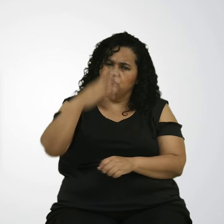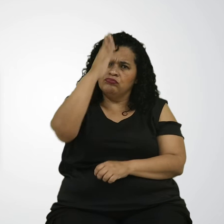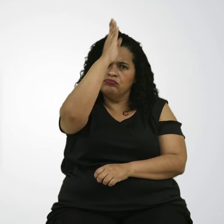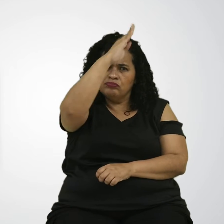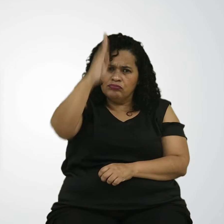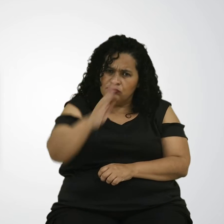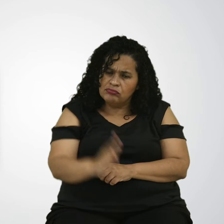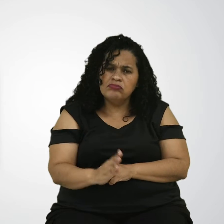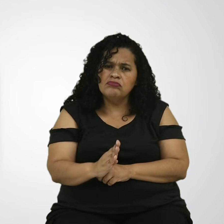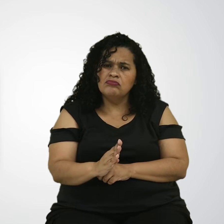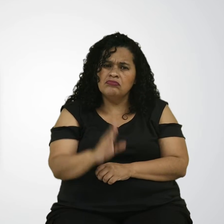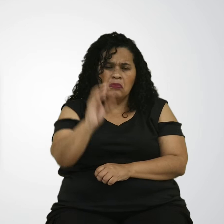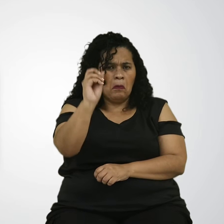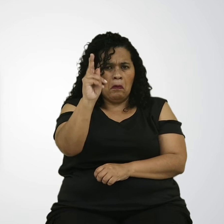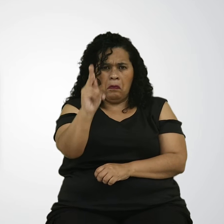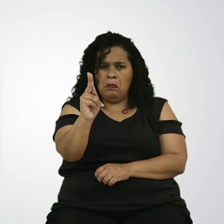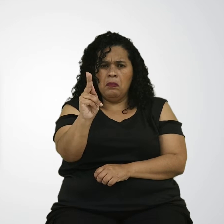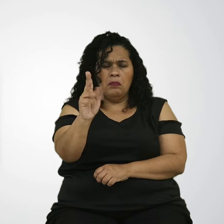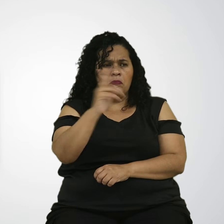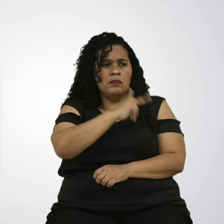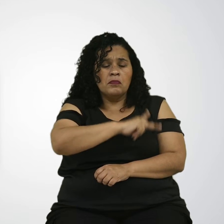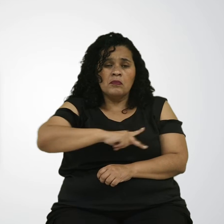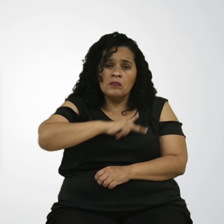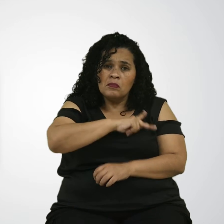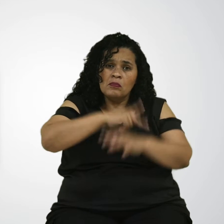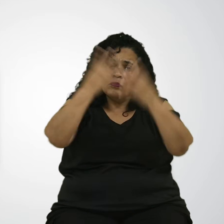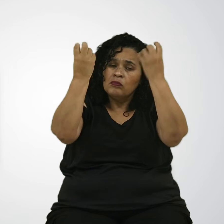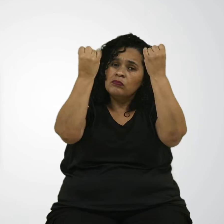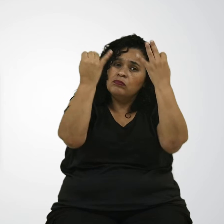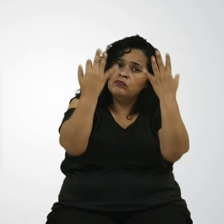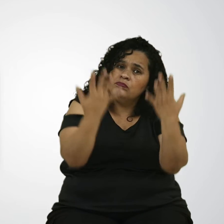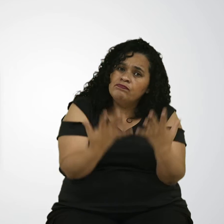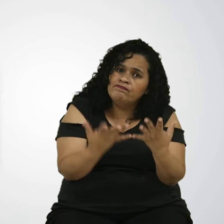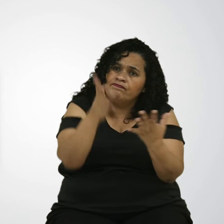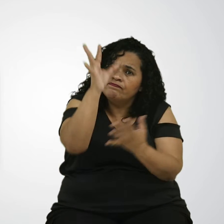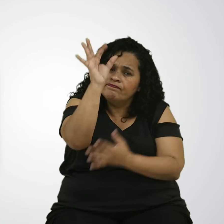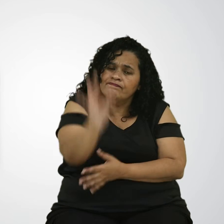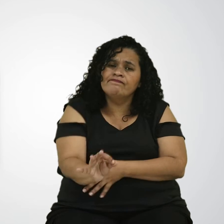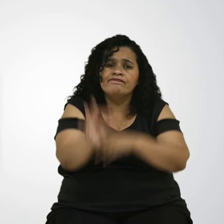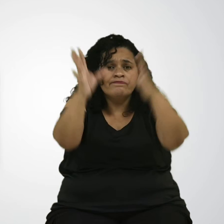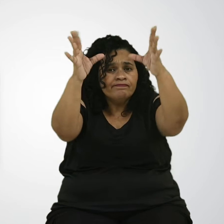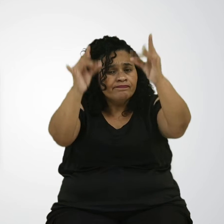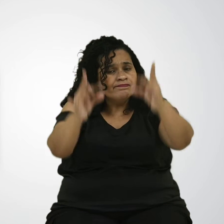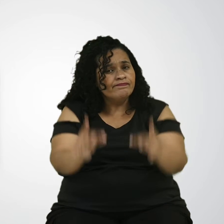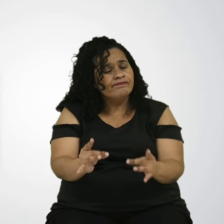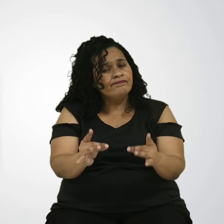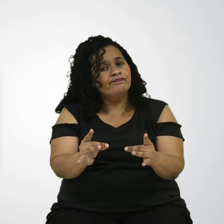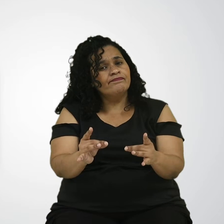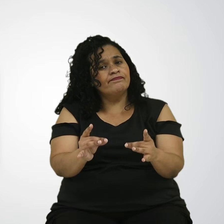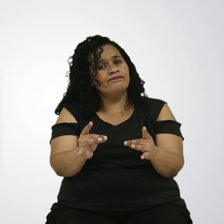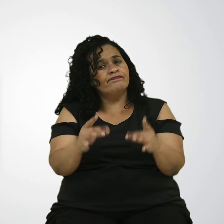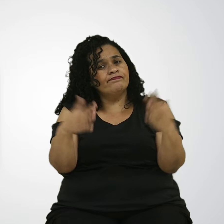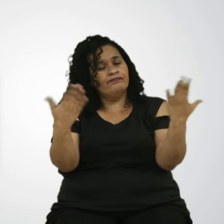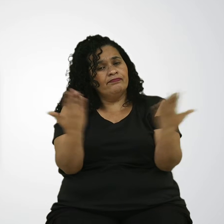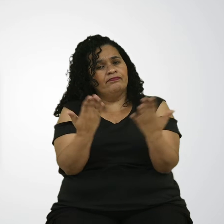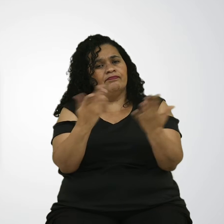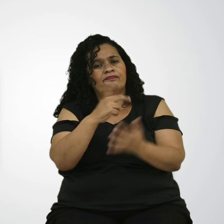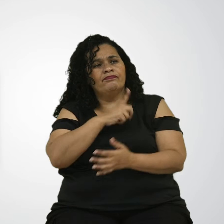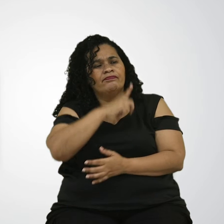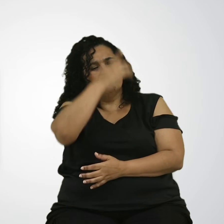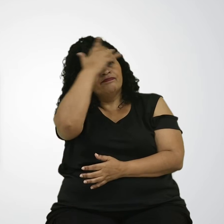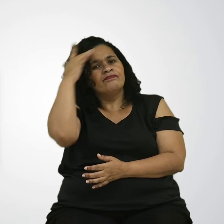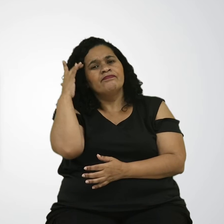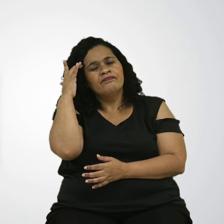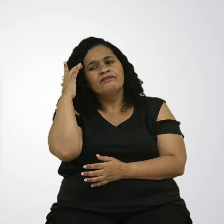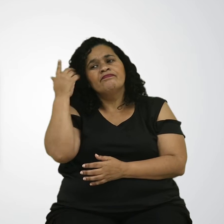nenhum. Paulo não tem nenhum... A palavra, não é disso que ele trata. Né? Ele não está tratando disso, mas existe uma agenda que usa esse texto